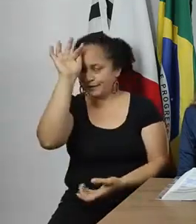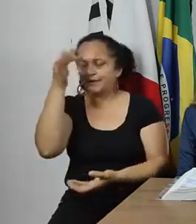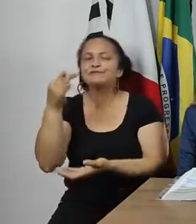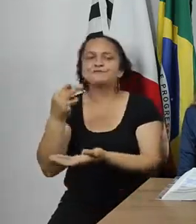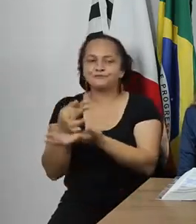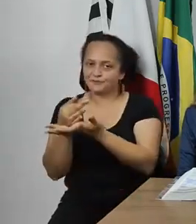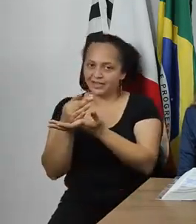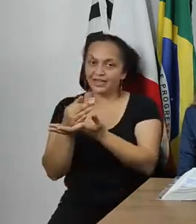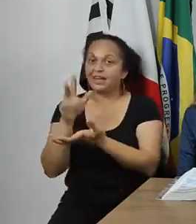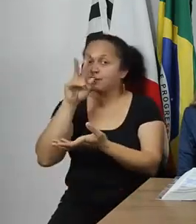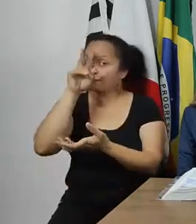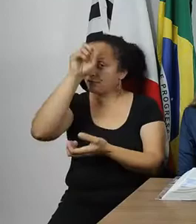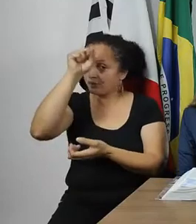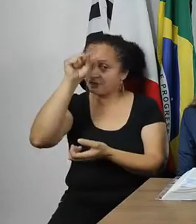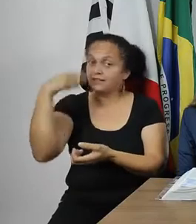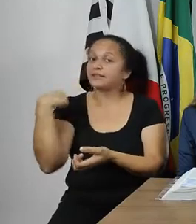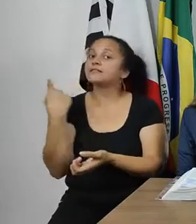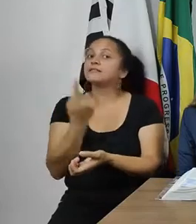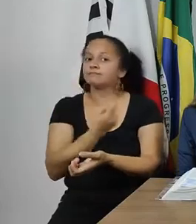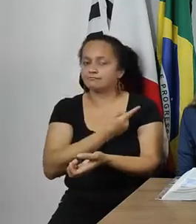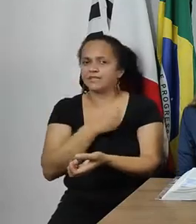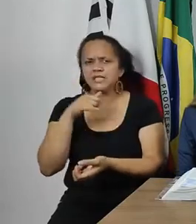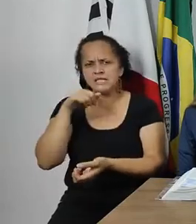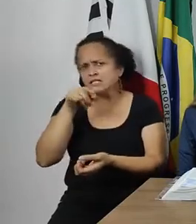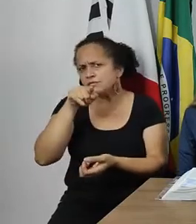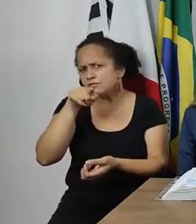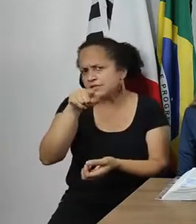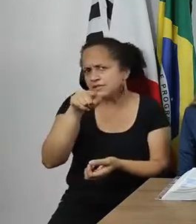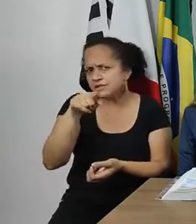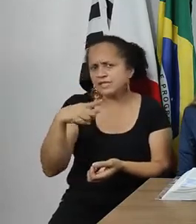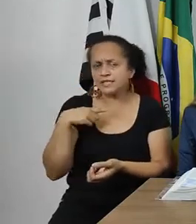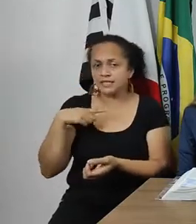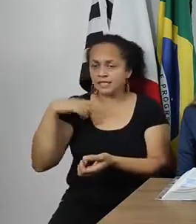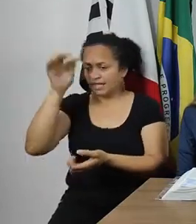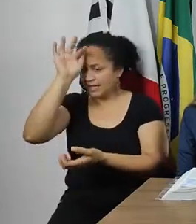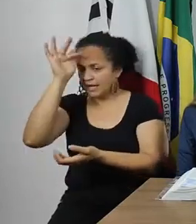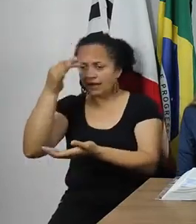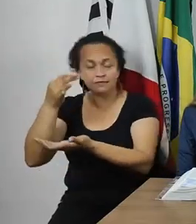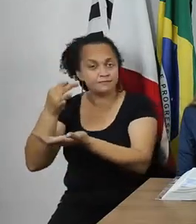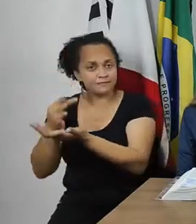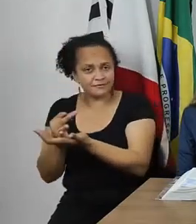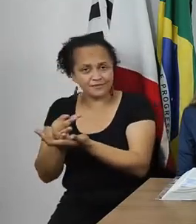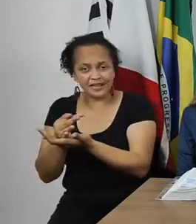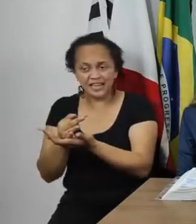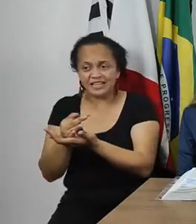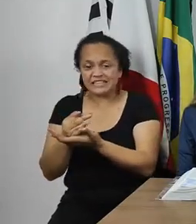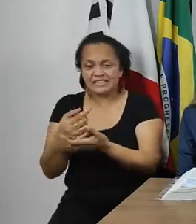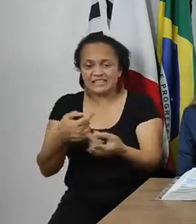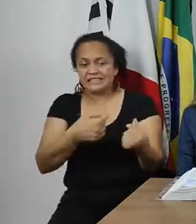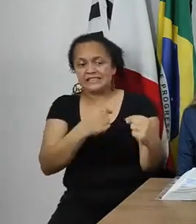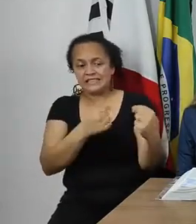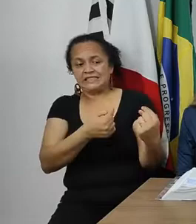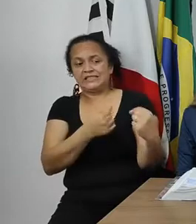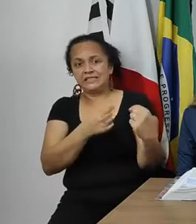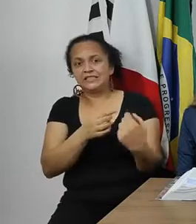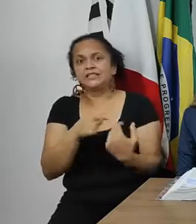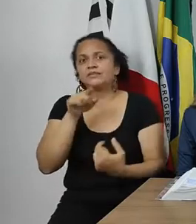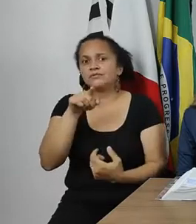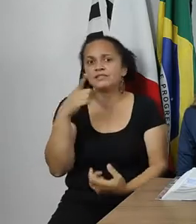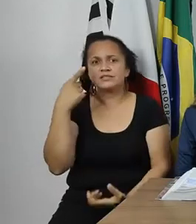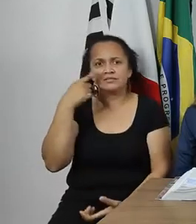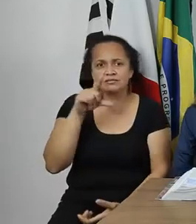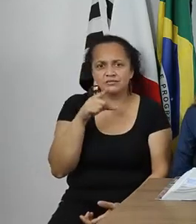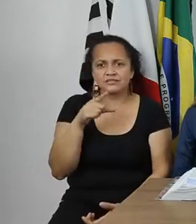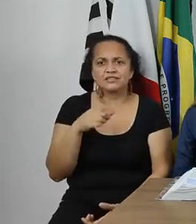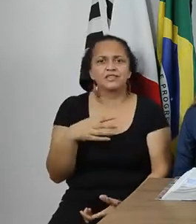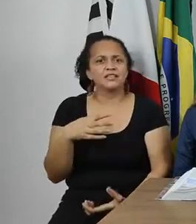a gente fique firme. E uma vez que a fé é atacada e é possível, e o adversário consegue fazer com que